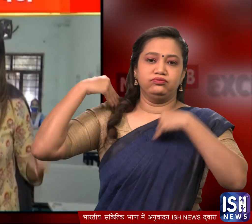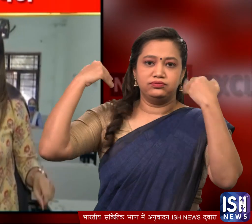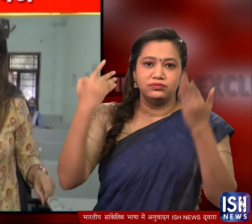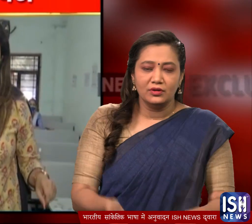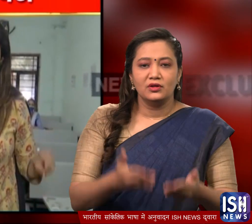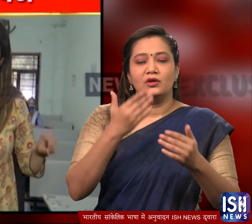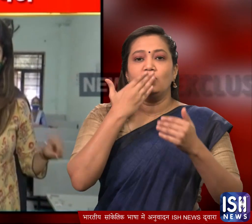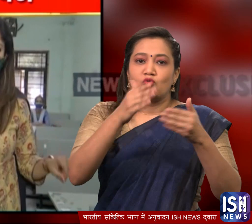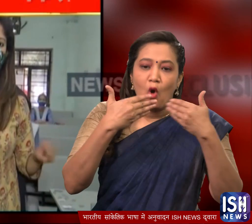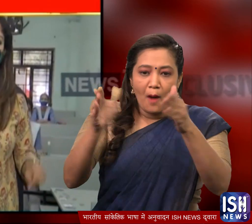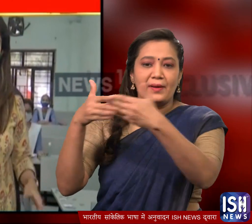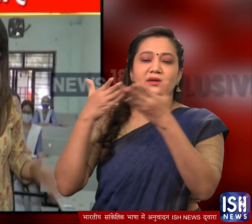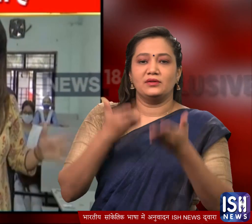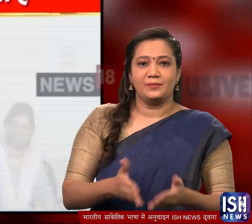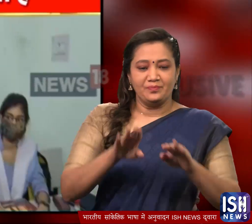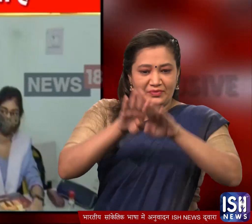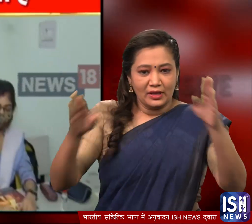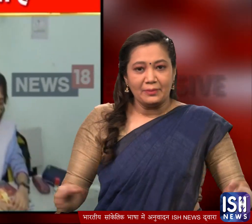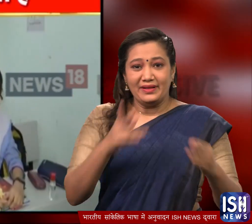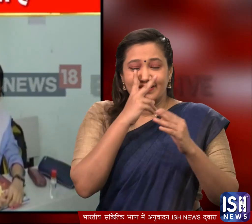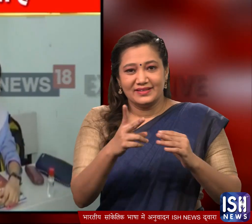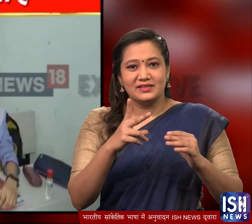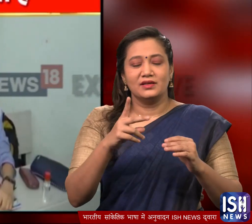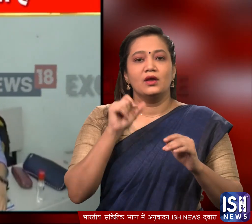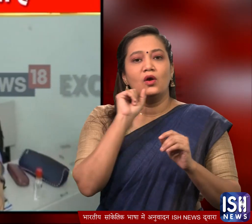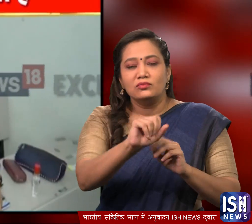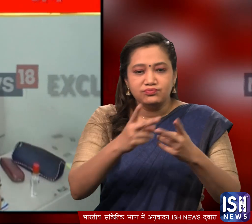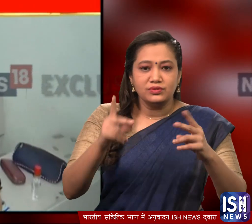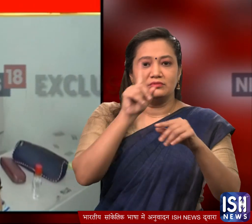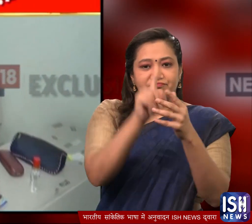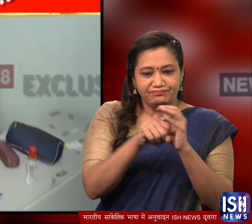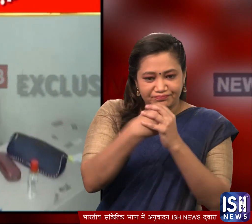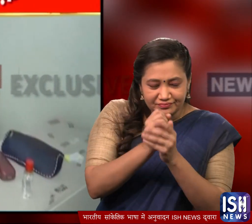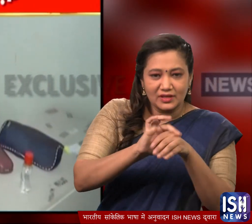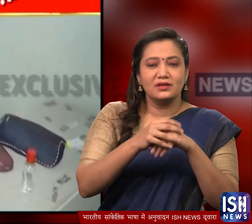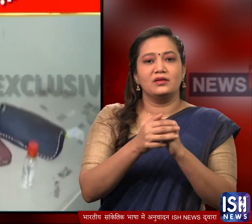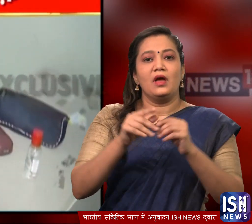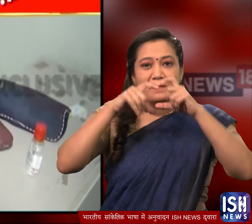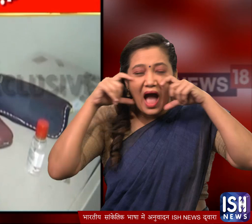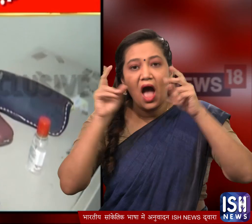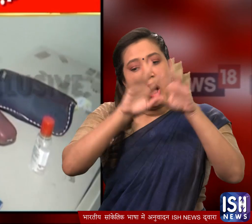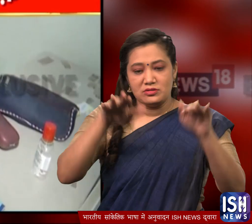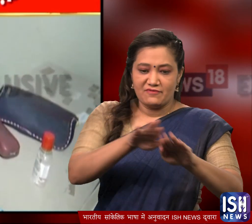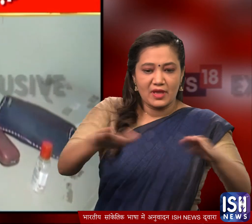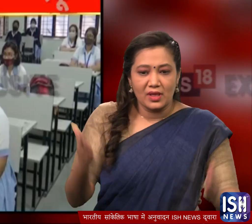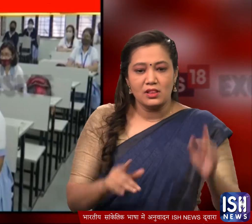बाद कोलकाता में स्कूल खुले हैं। टेबल पर आप देख सकते हैं, सभी के टेबल पर सैनिटाइजर है, मास्क